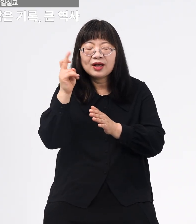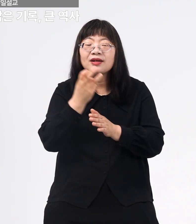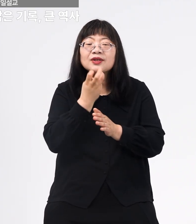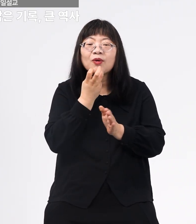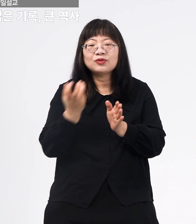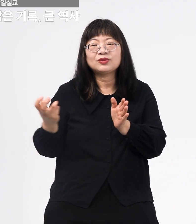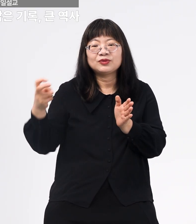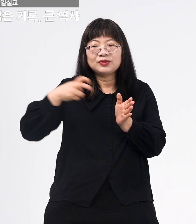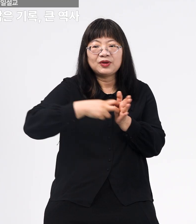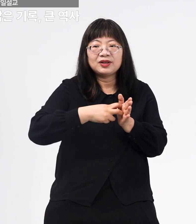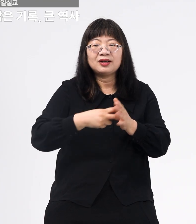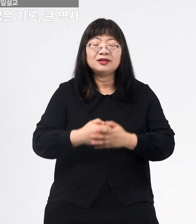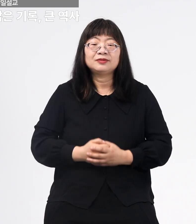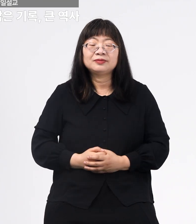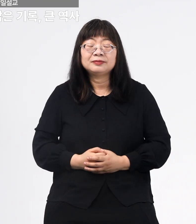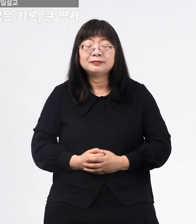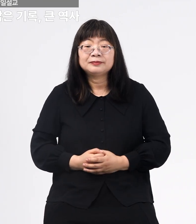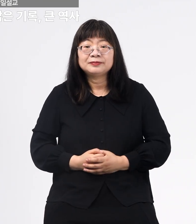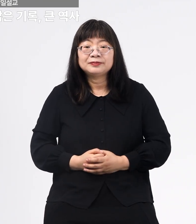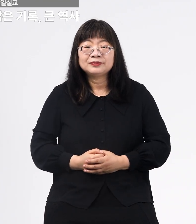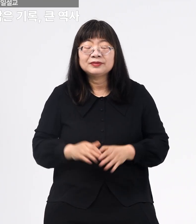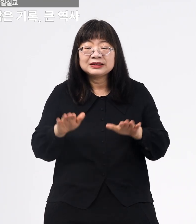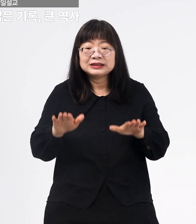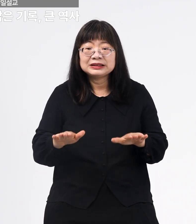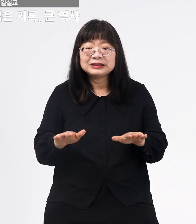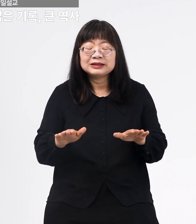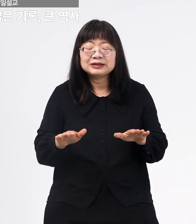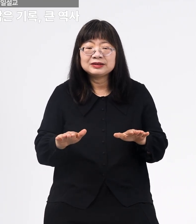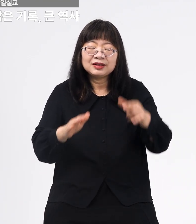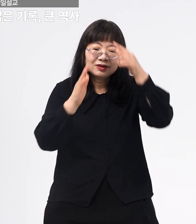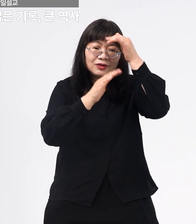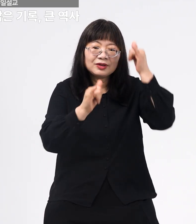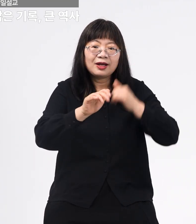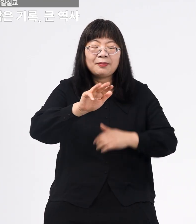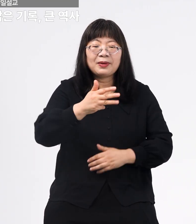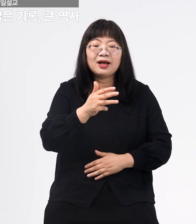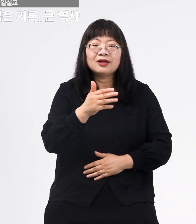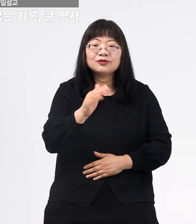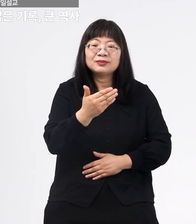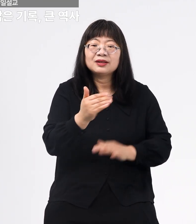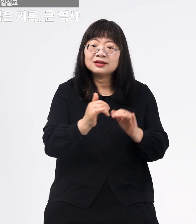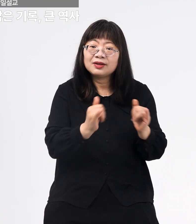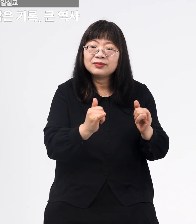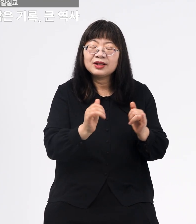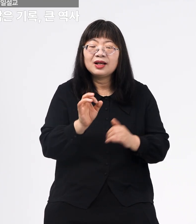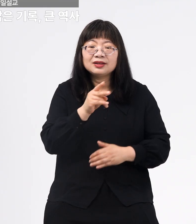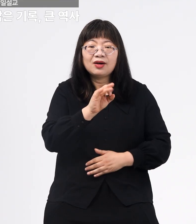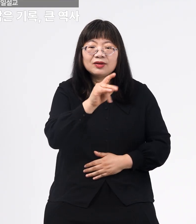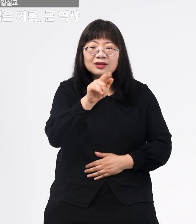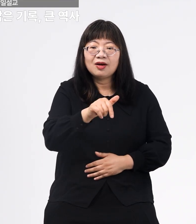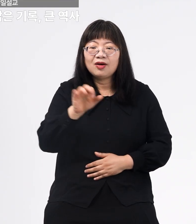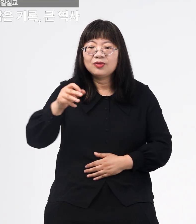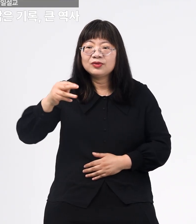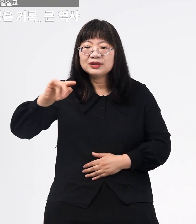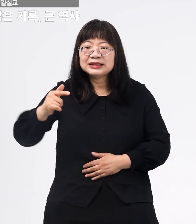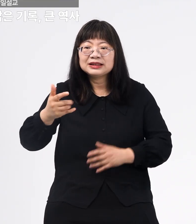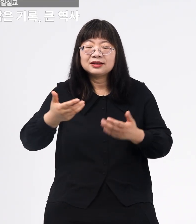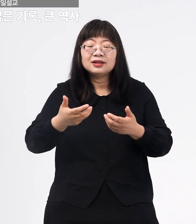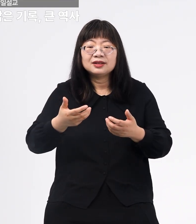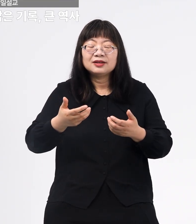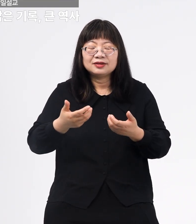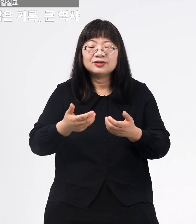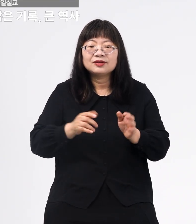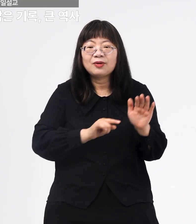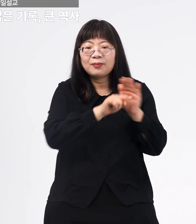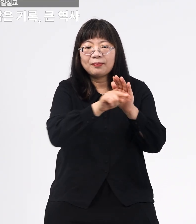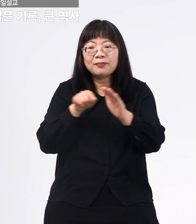했는데 지금 우리 성도들이 한 800~900명이 영덕 울진으로 나뉘어져서 주일날은